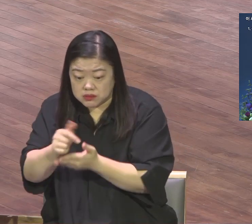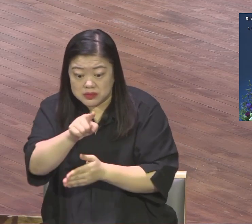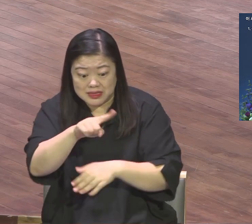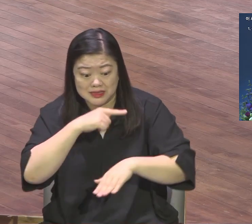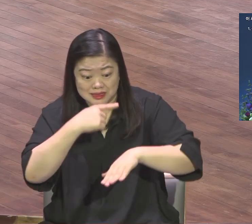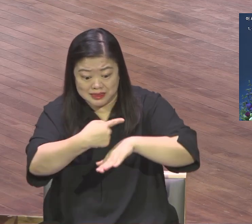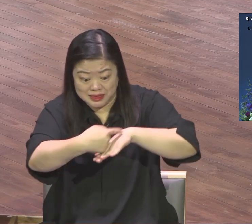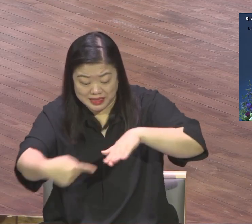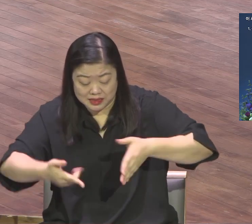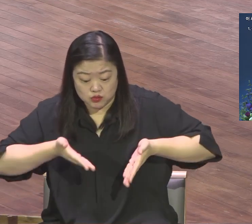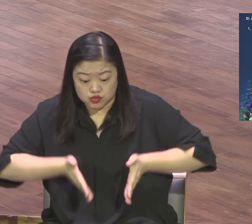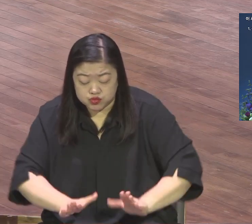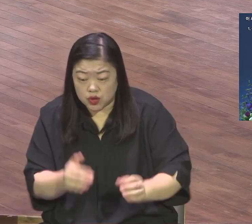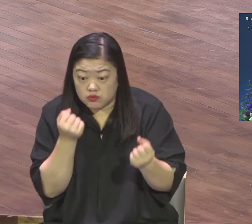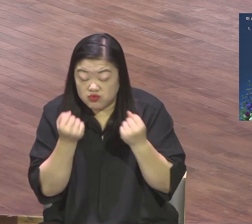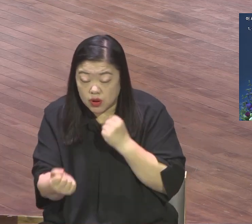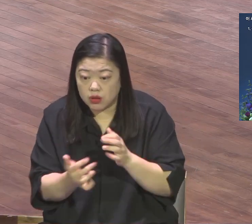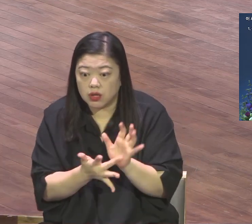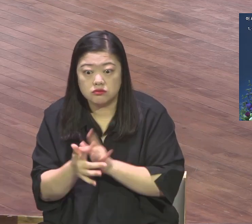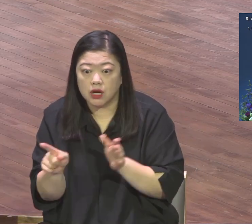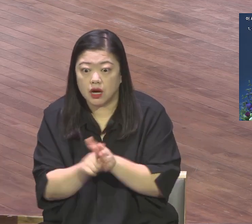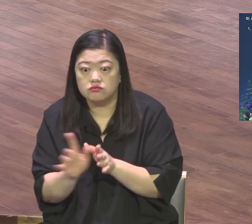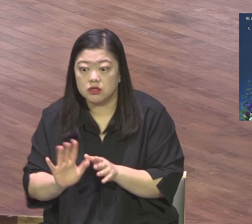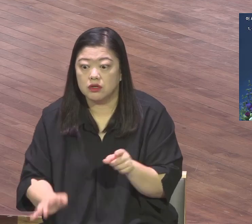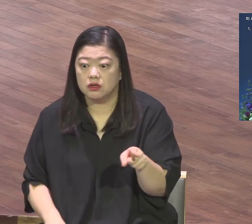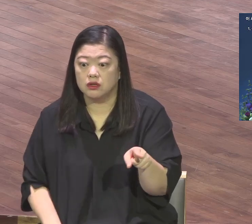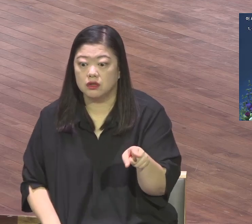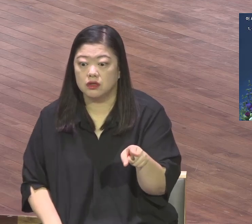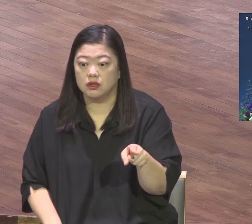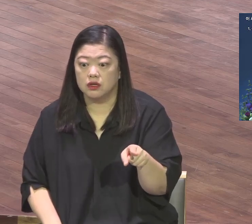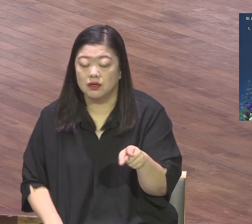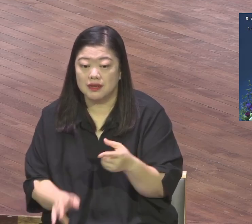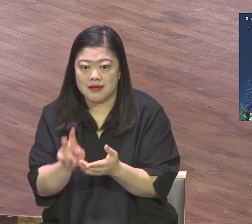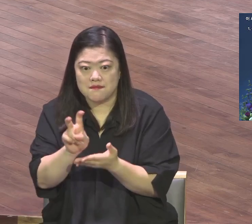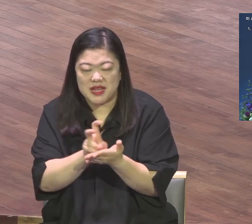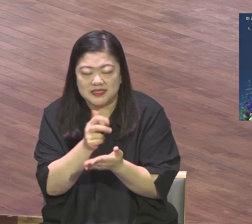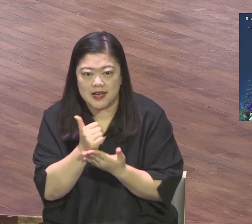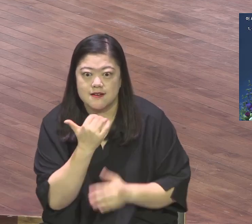아무리 착해도 아무리 종교생활 열심히 해도 뜨거운 지옥불로.